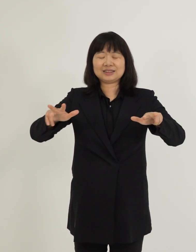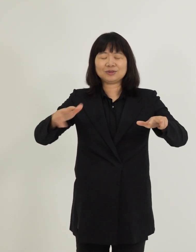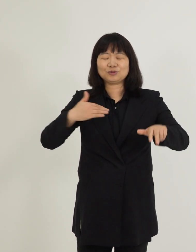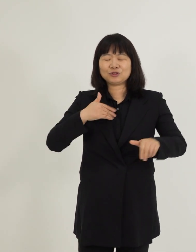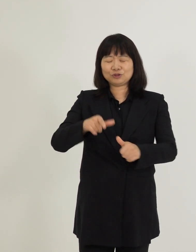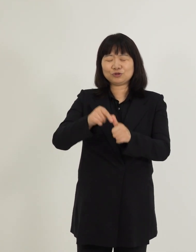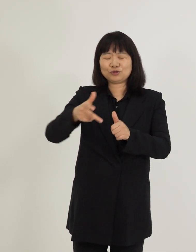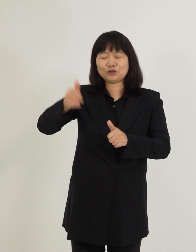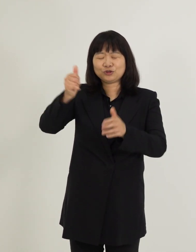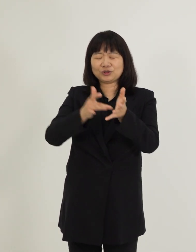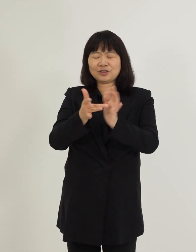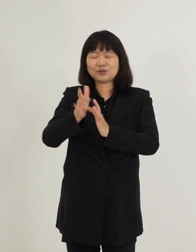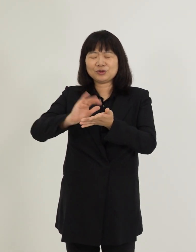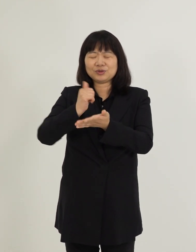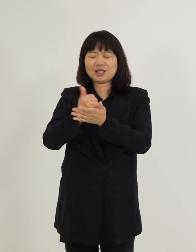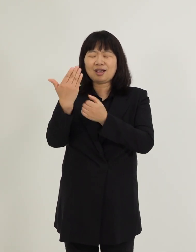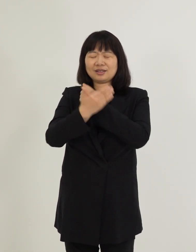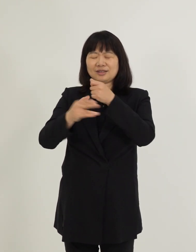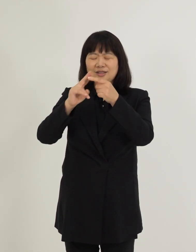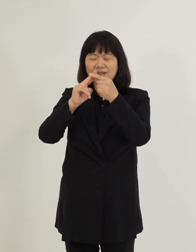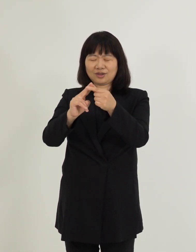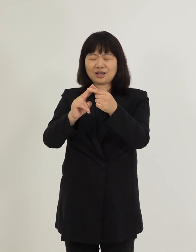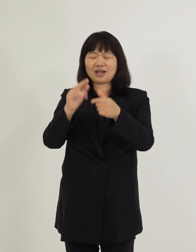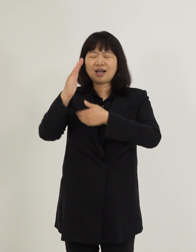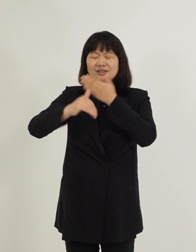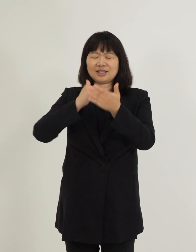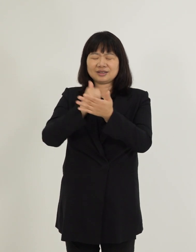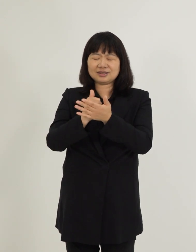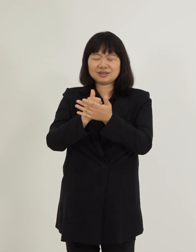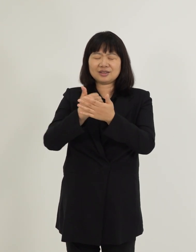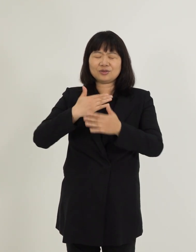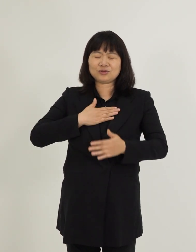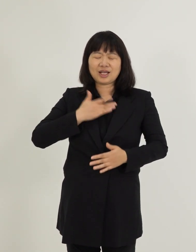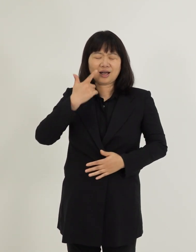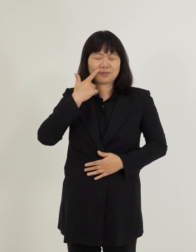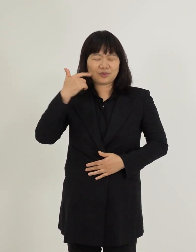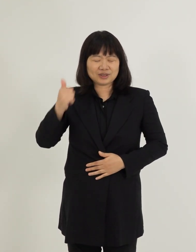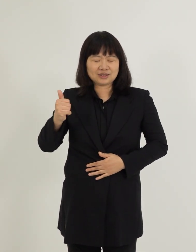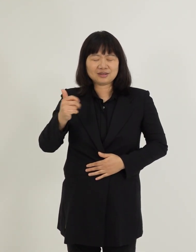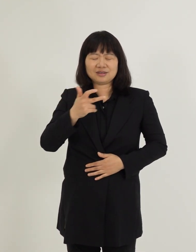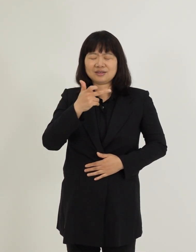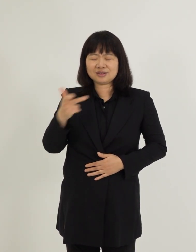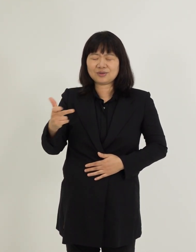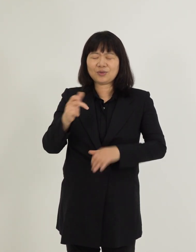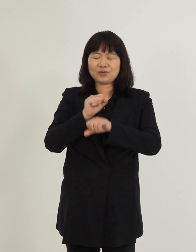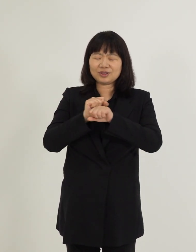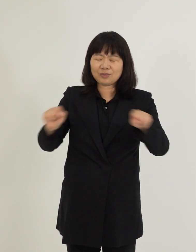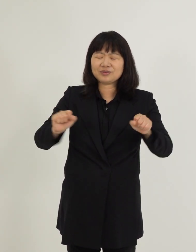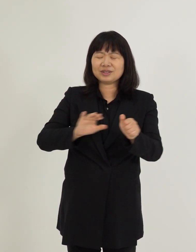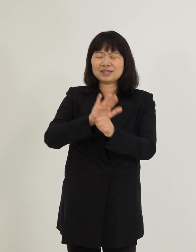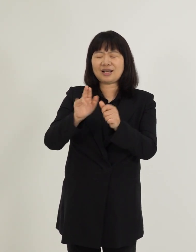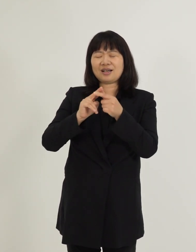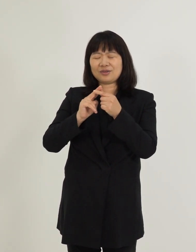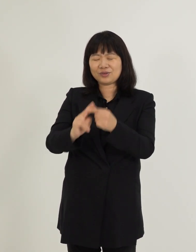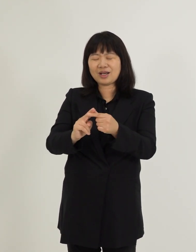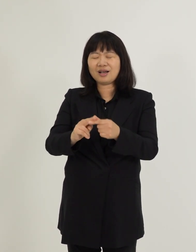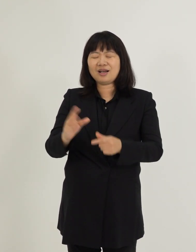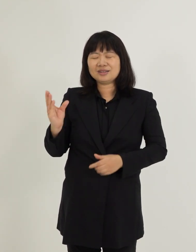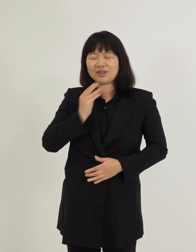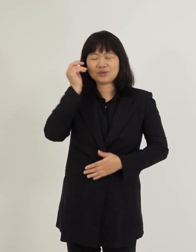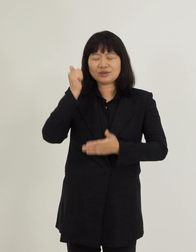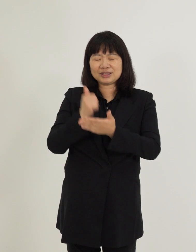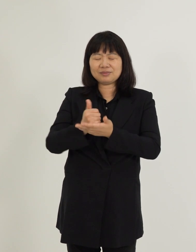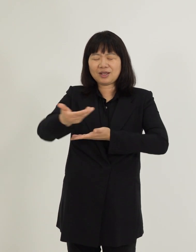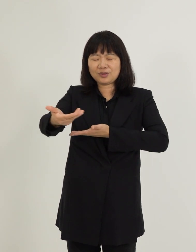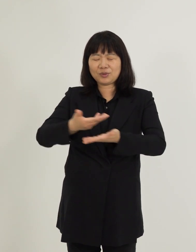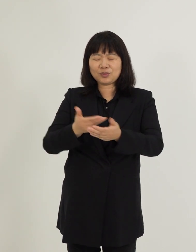지금은 우리 구주 예수 그리스도의 은혜와 하나님 우리 아버지의 크고 넓으신 사랑과